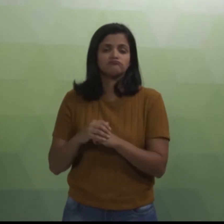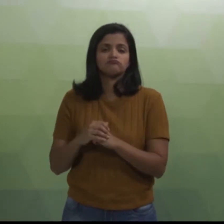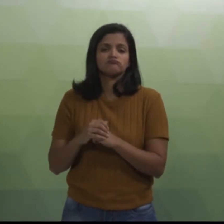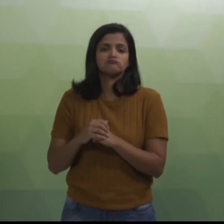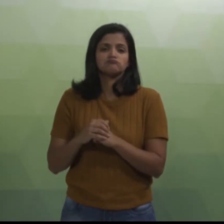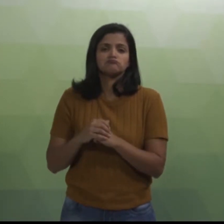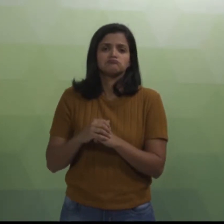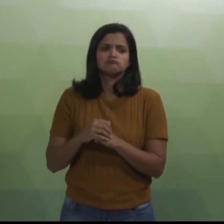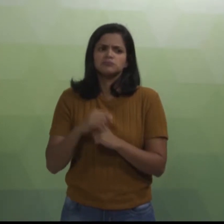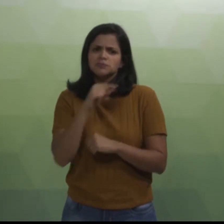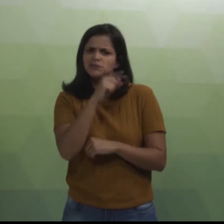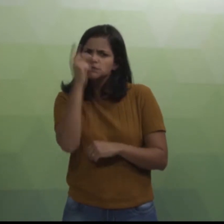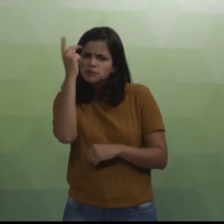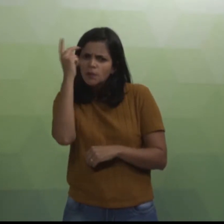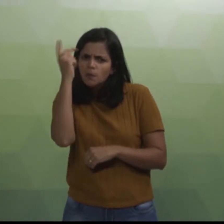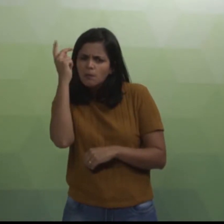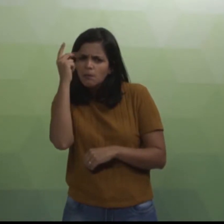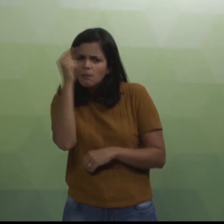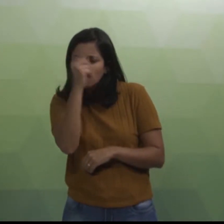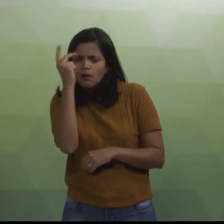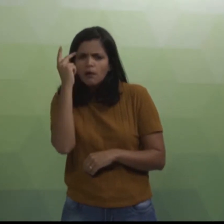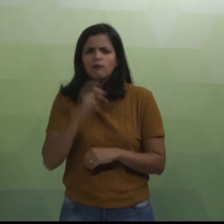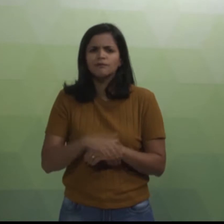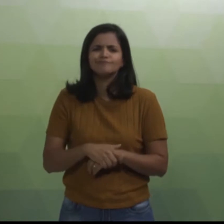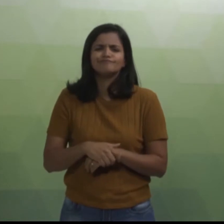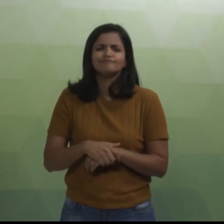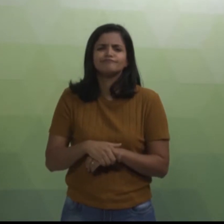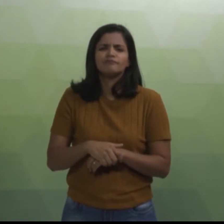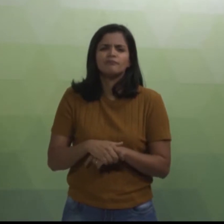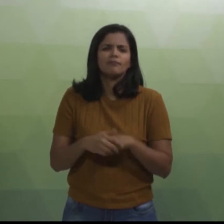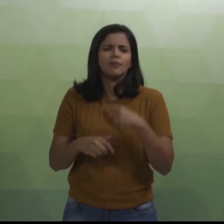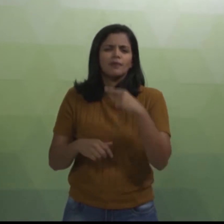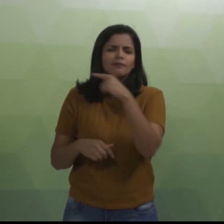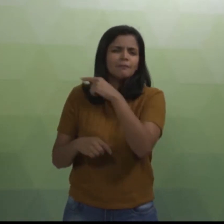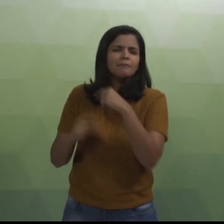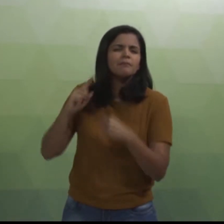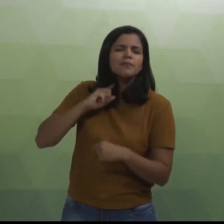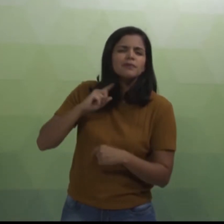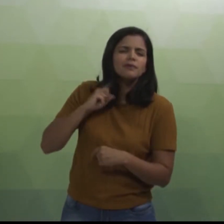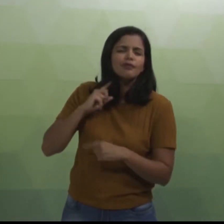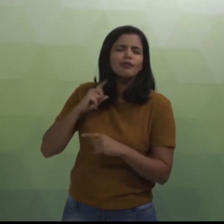nominalização, temos, por exemplo, casa, São Paulo,